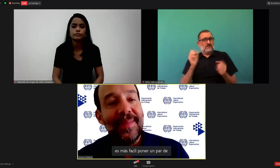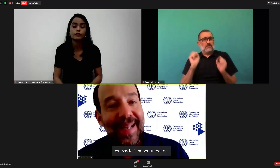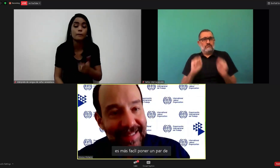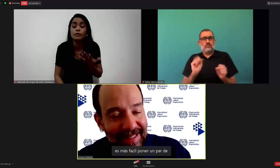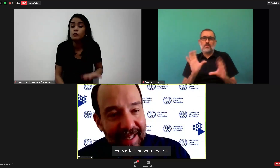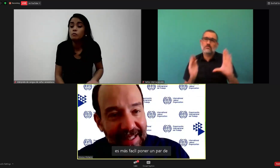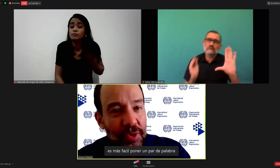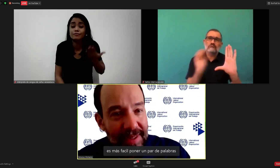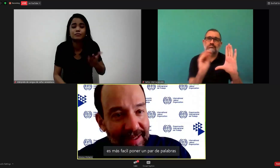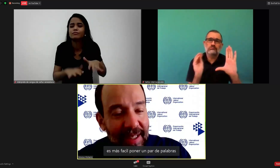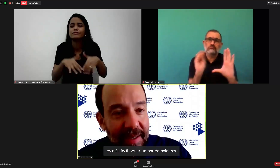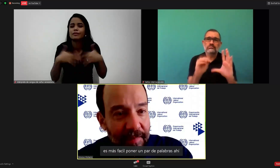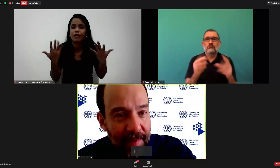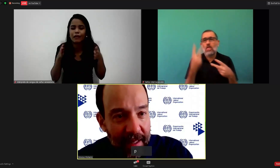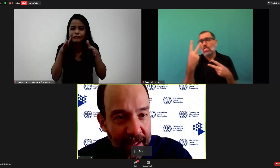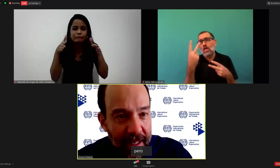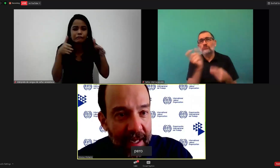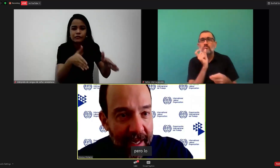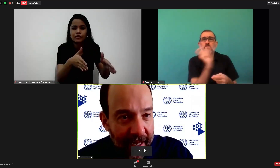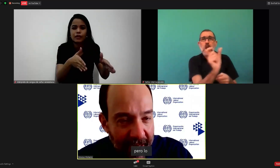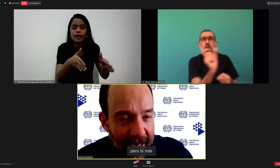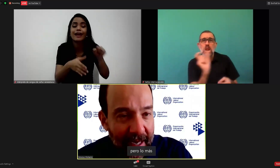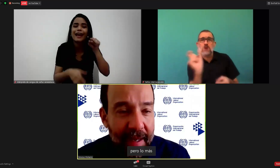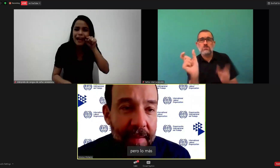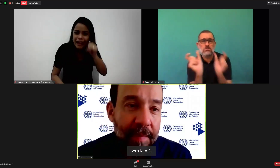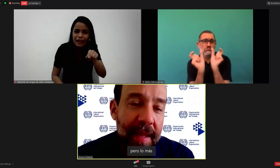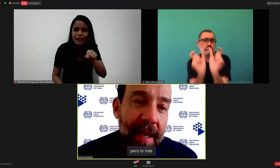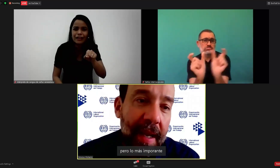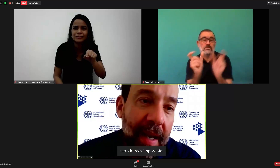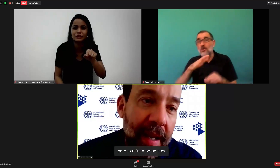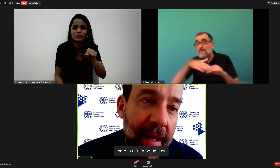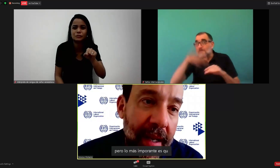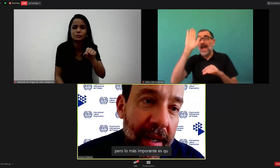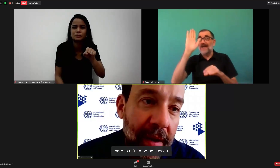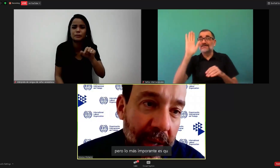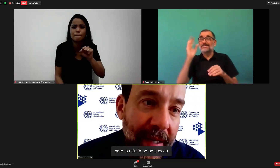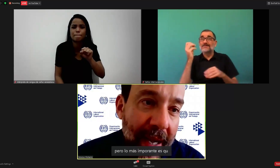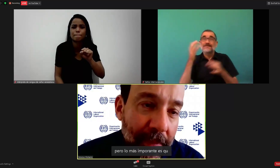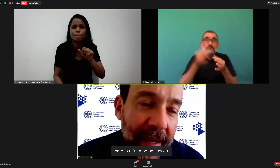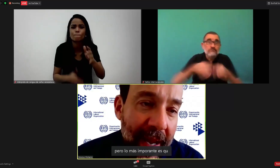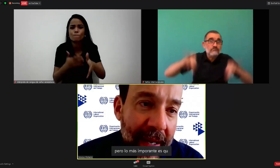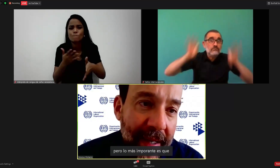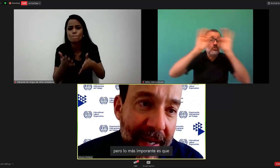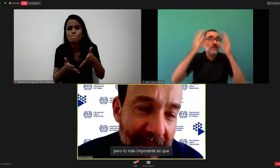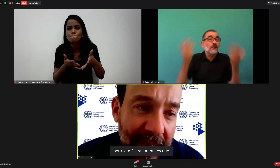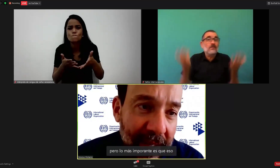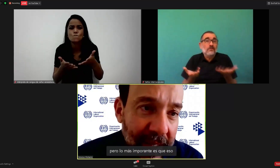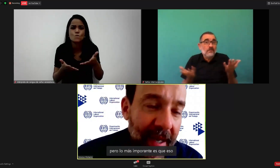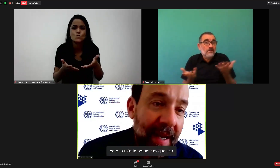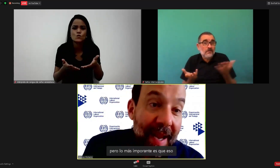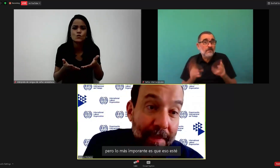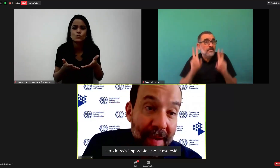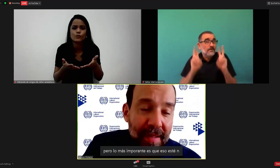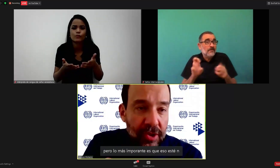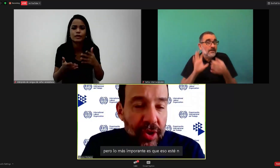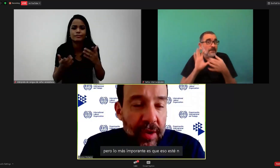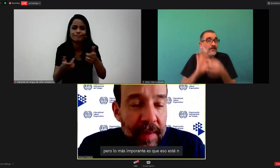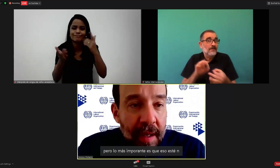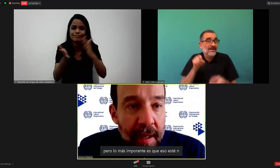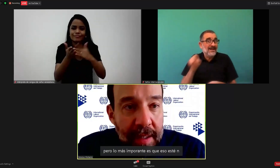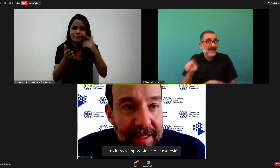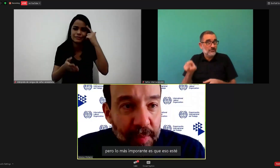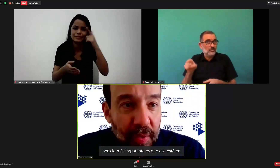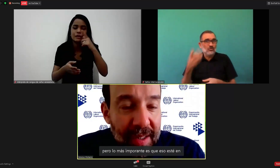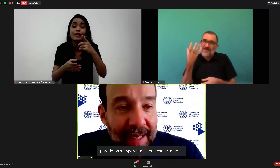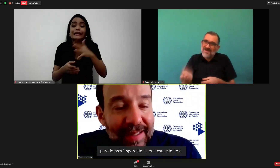importante es que eso esté en el radar y en la